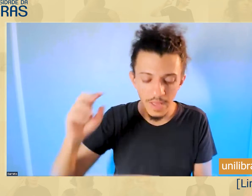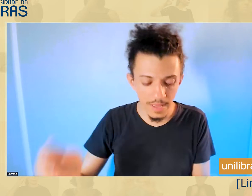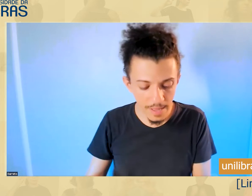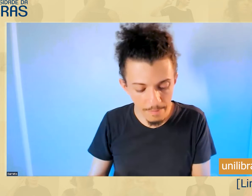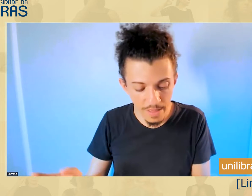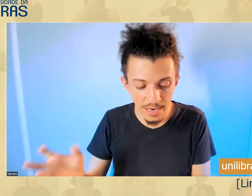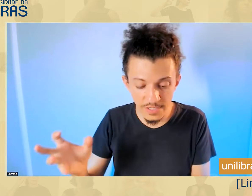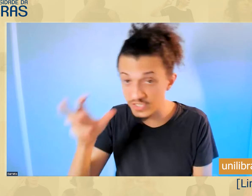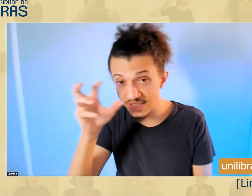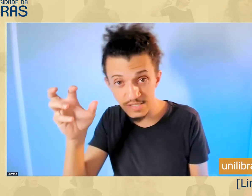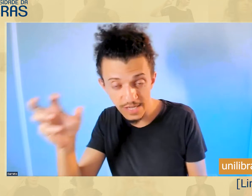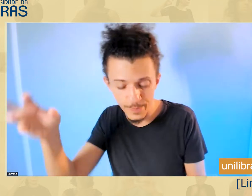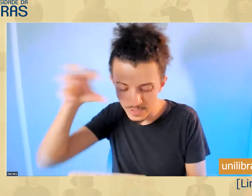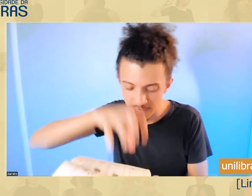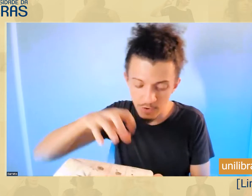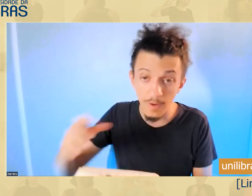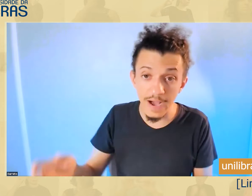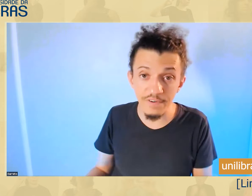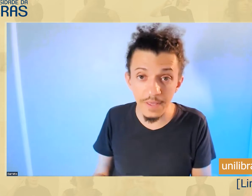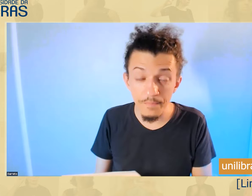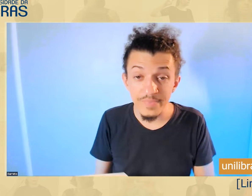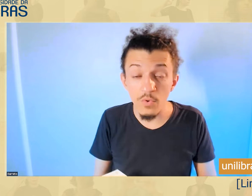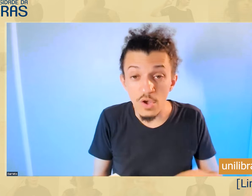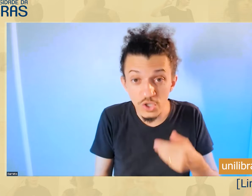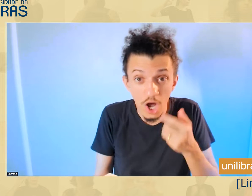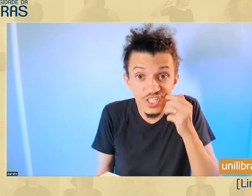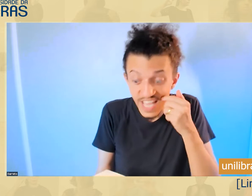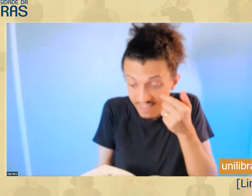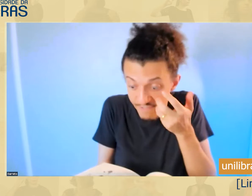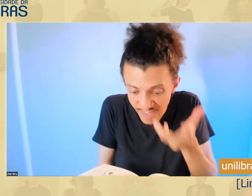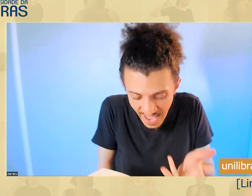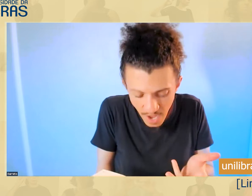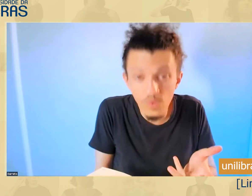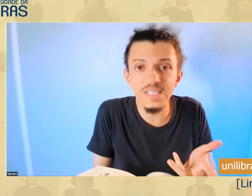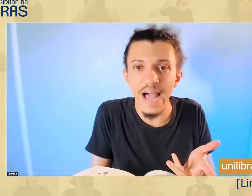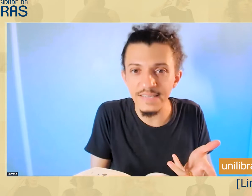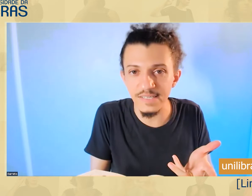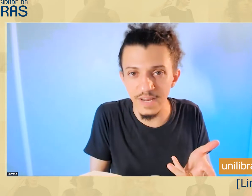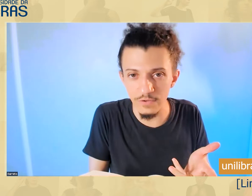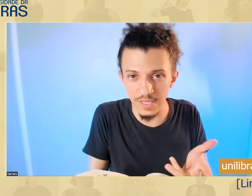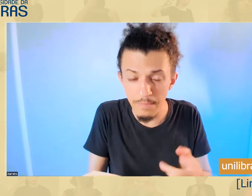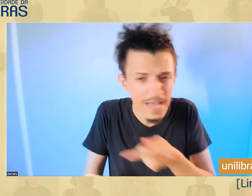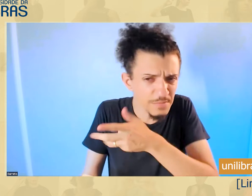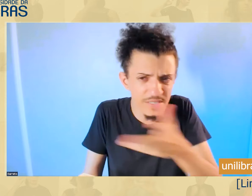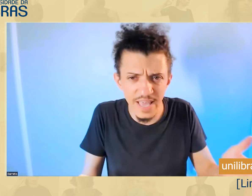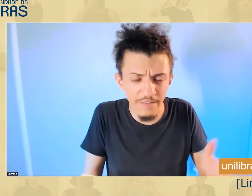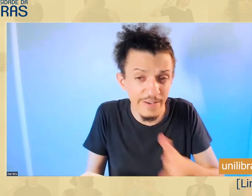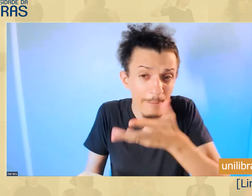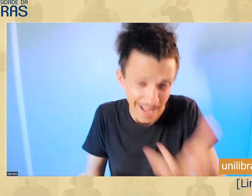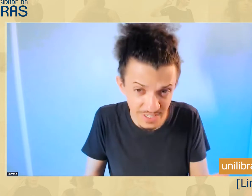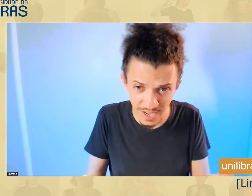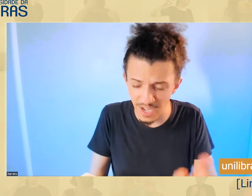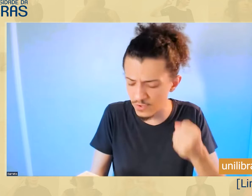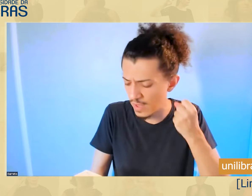então ele já tinha esses sinais prontos, ele colocava aqui. Então, só de ele ver os sinais escritos aqui, mesmo sem ele